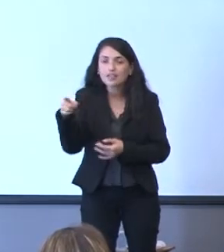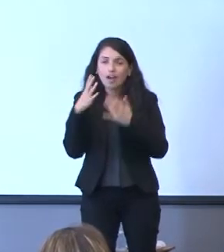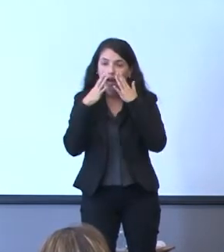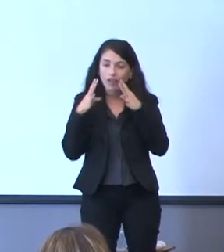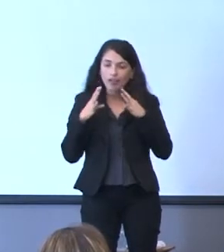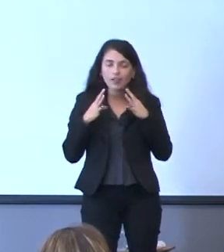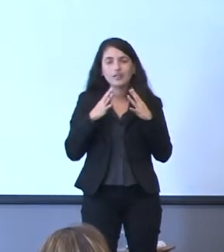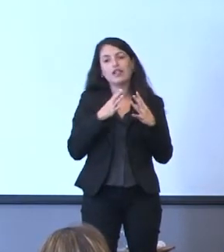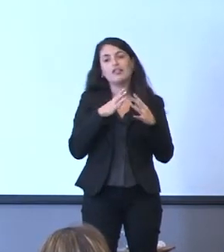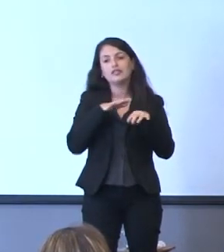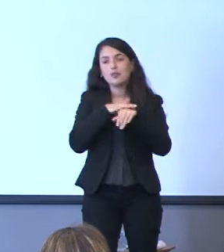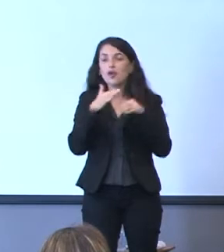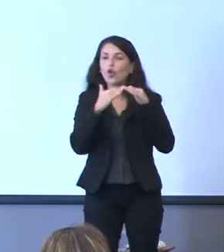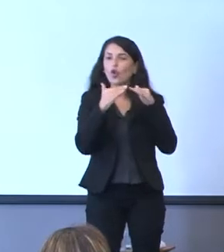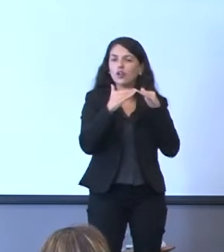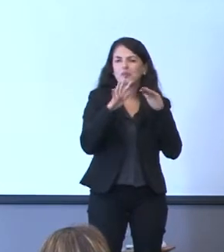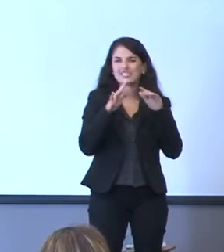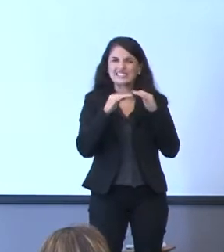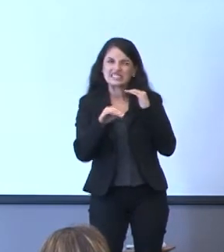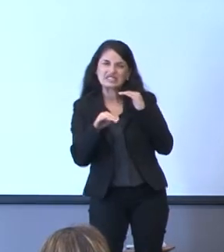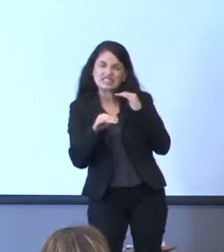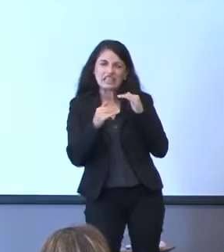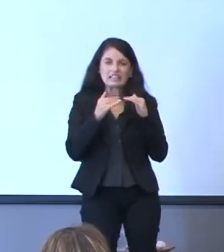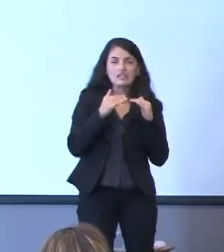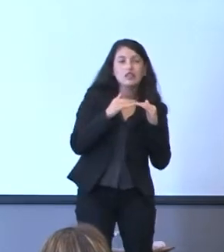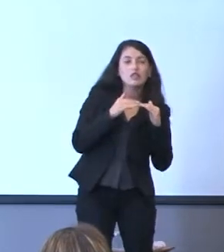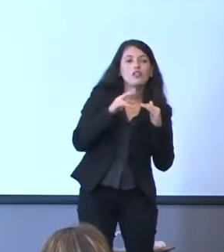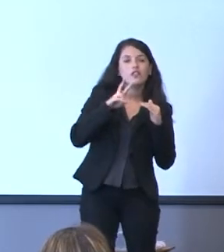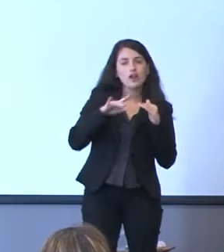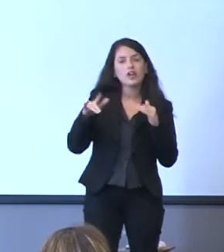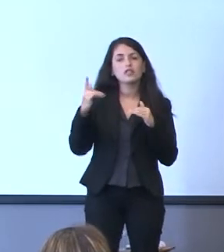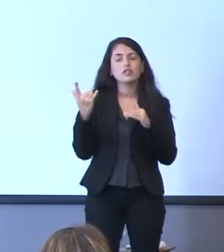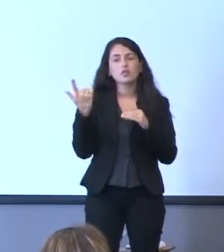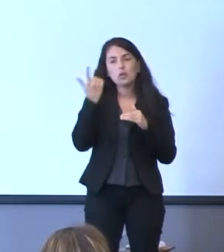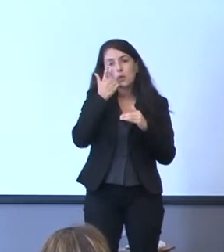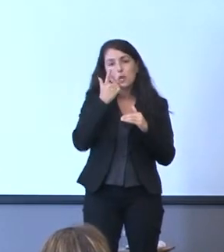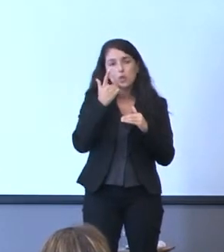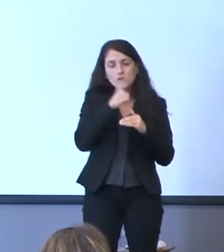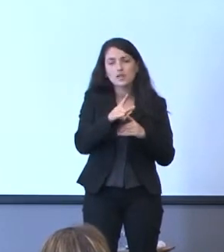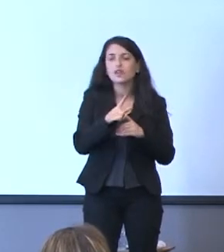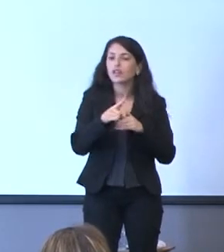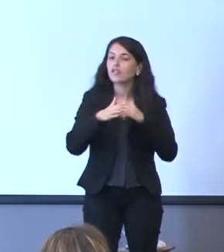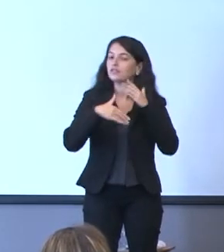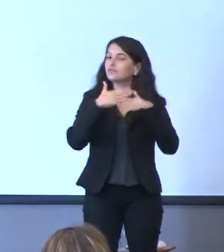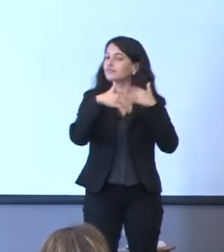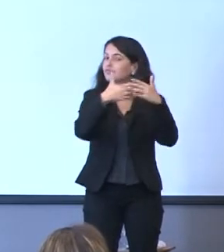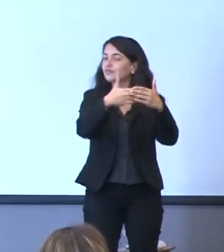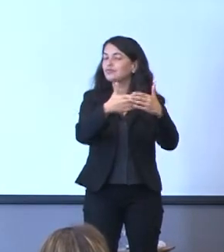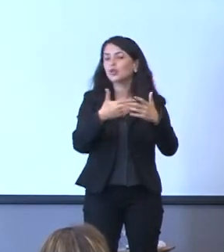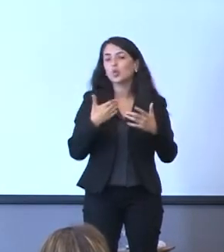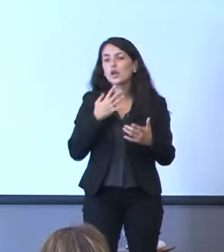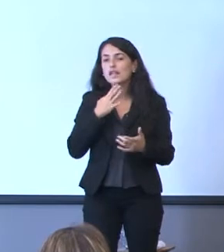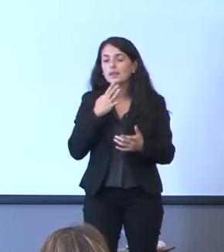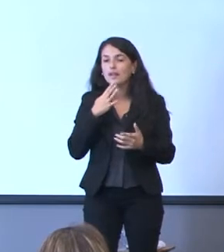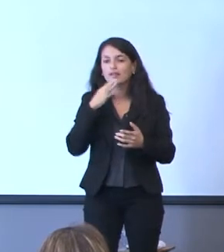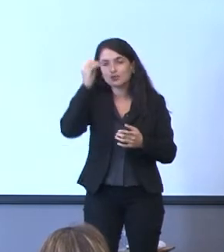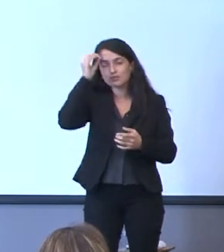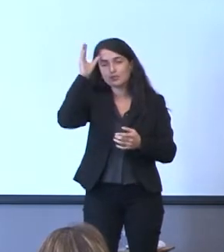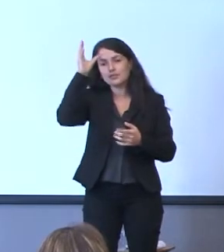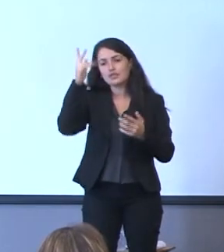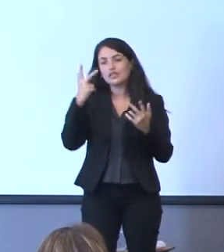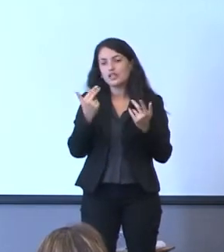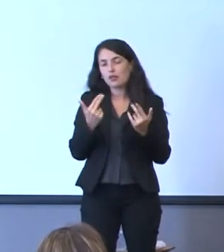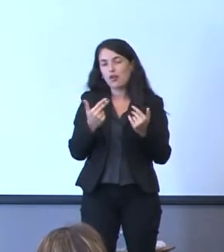mas principalmente do que vocês discordaram, porque é daí que a gente vai conseguir construir conhecimento e mover pessoas, como diz a Volkswagen.